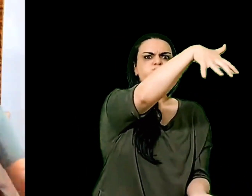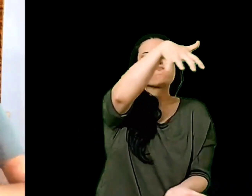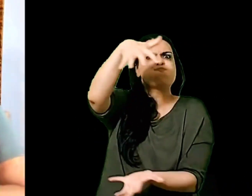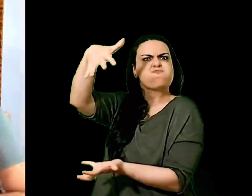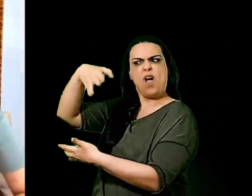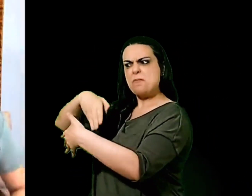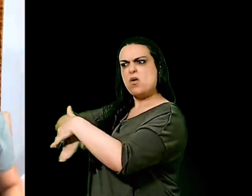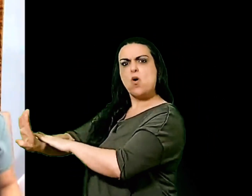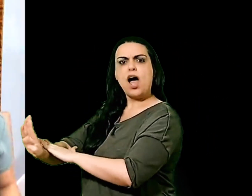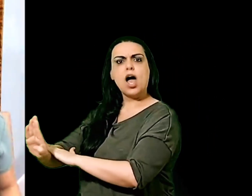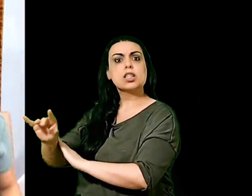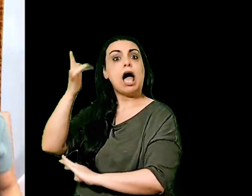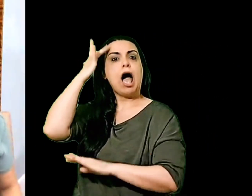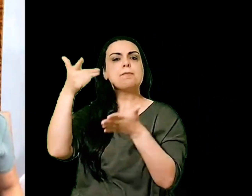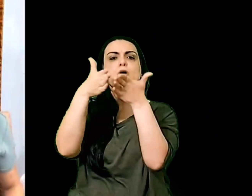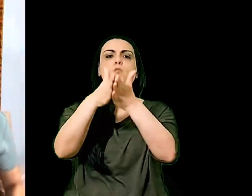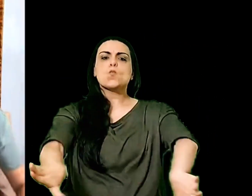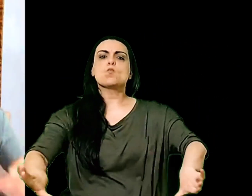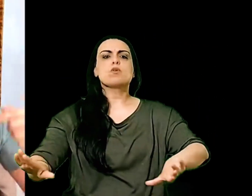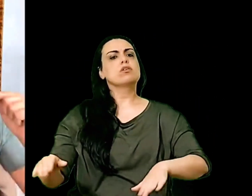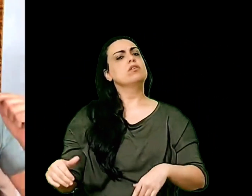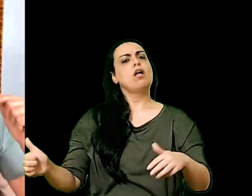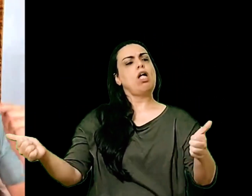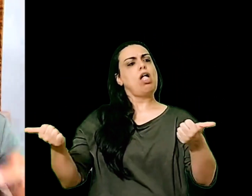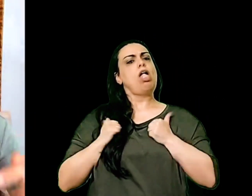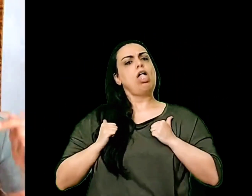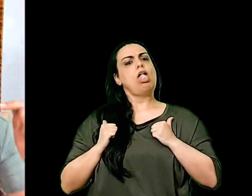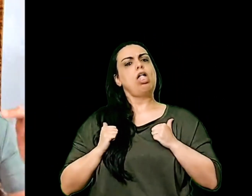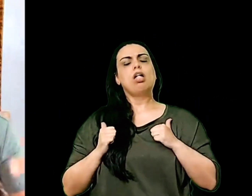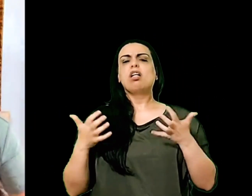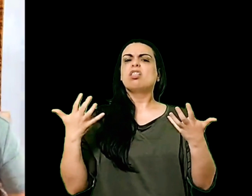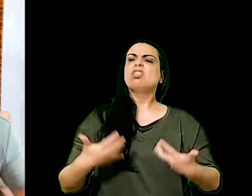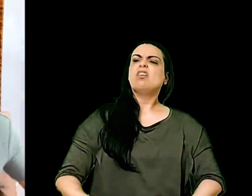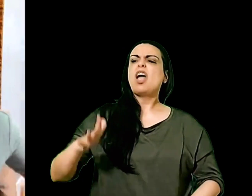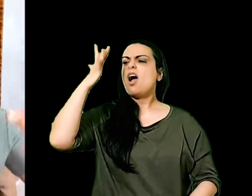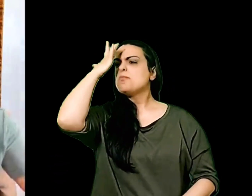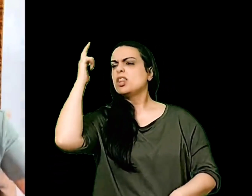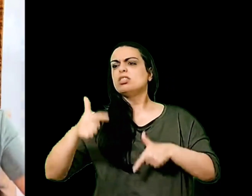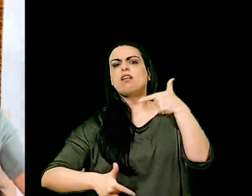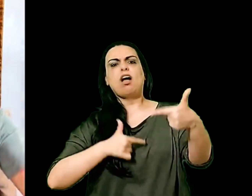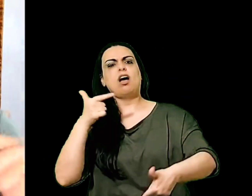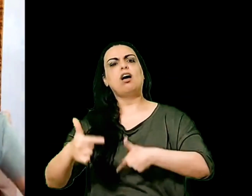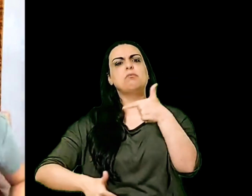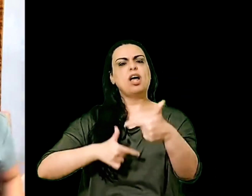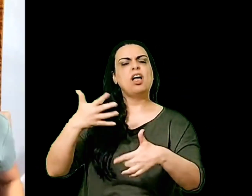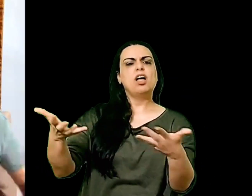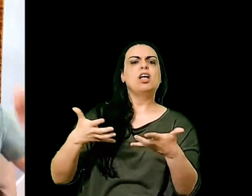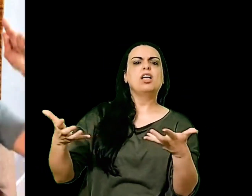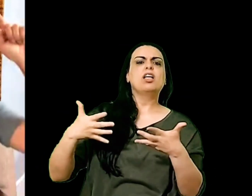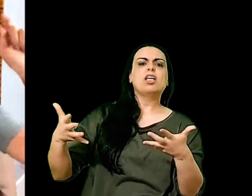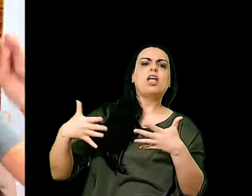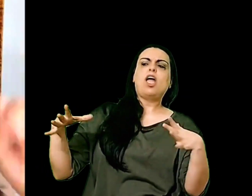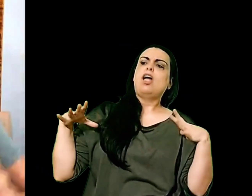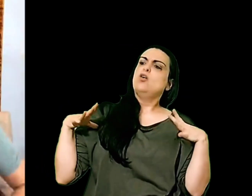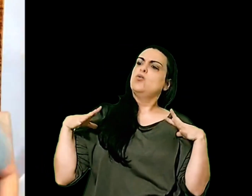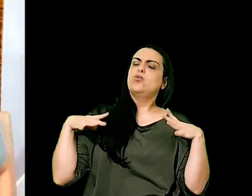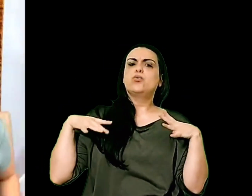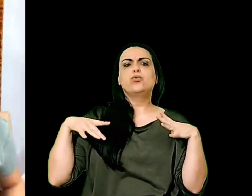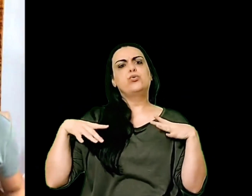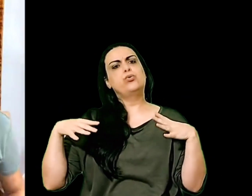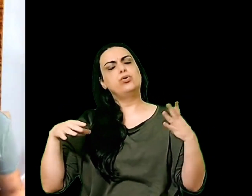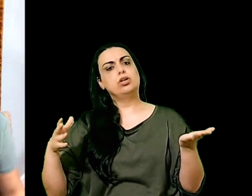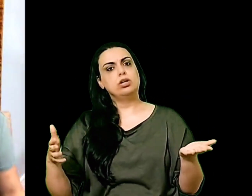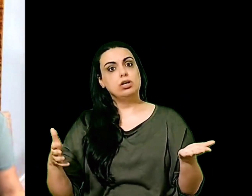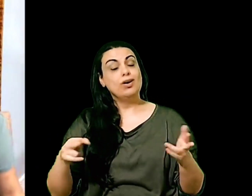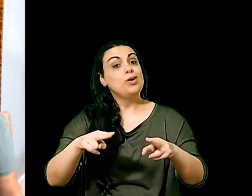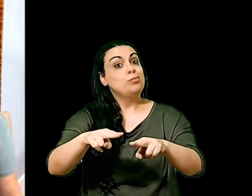comer, não para desfrutar da oportunidade, mas para poder negligenciar a ação de trabalho do dia seguinte. Por isso que nós